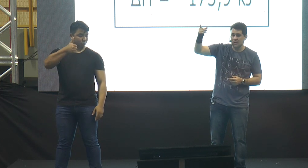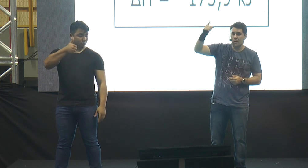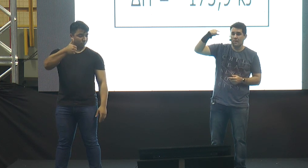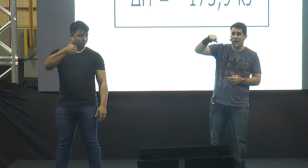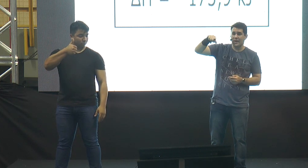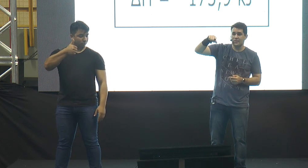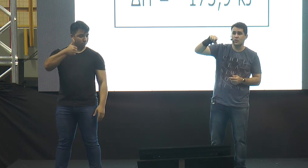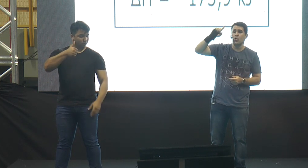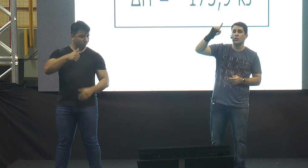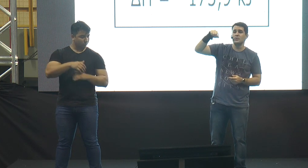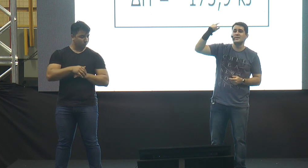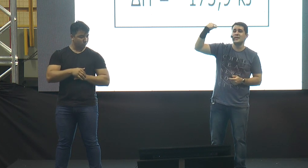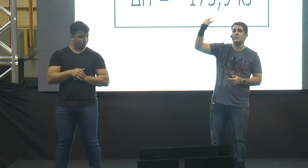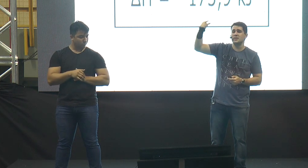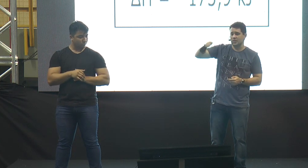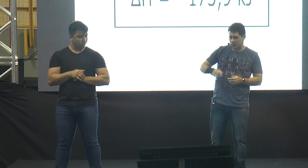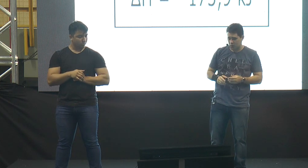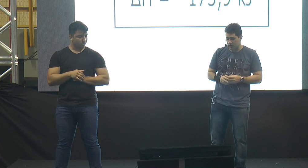112,7 mais